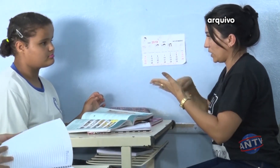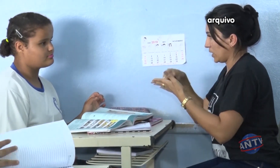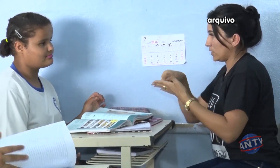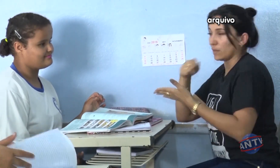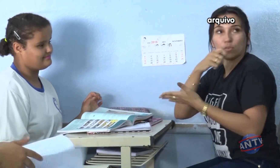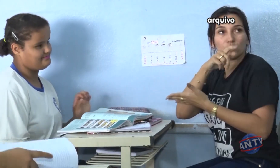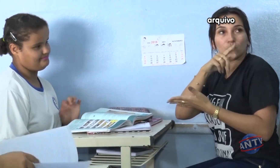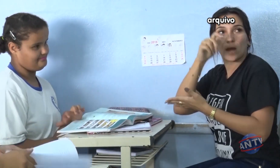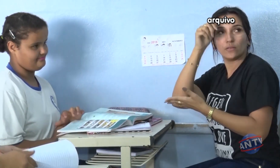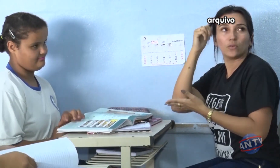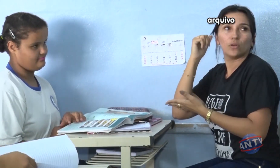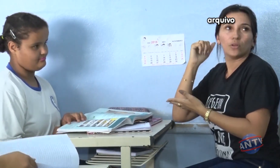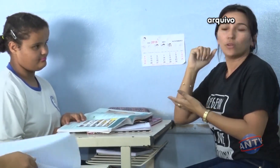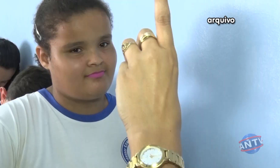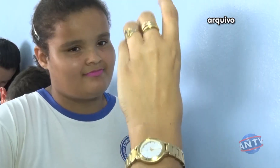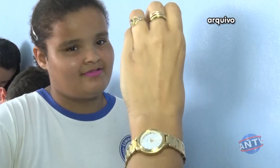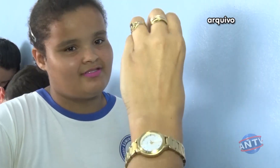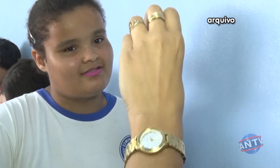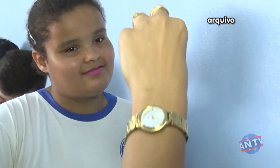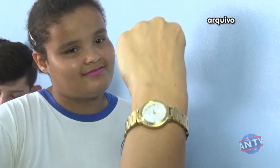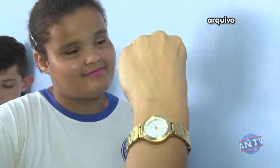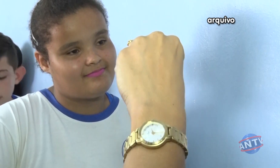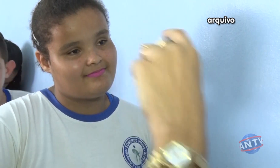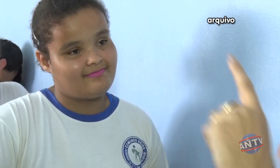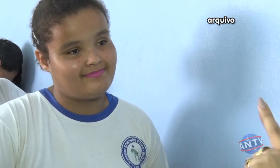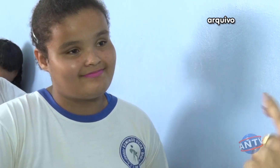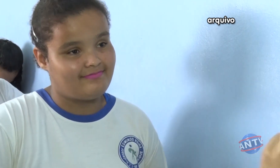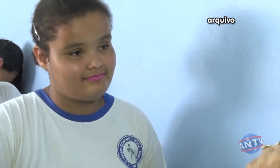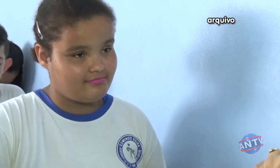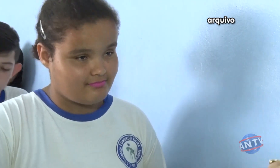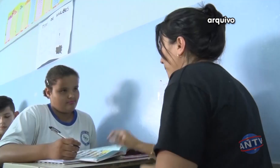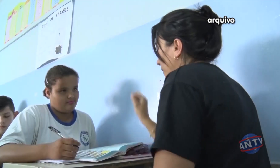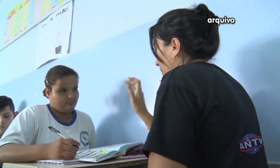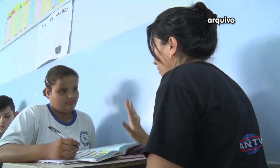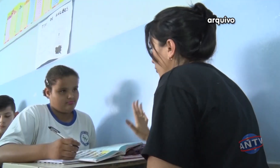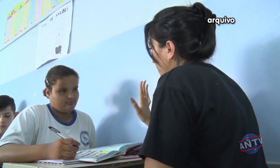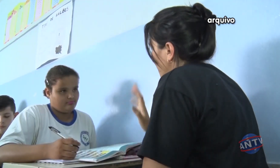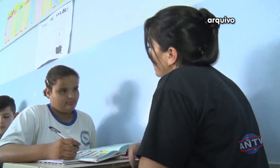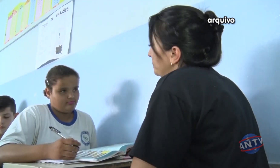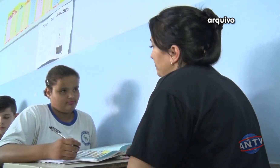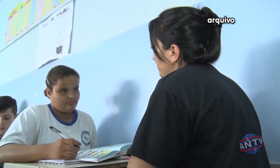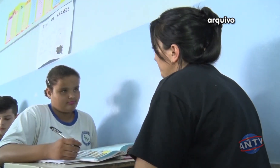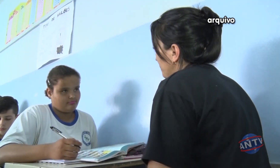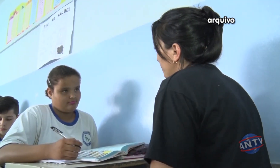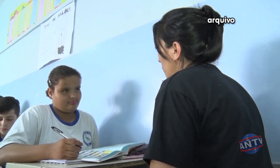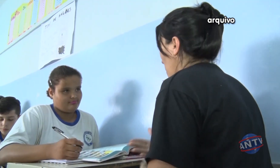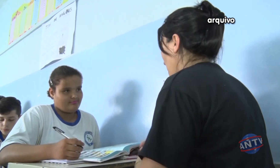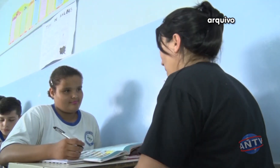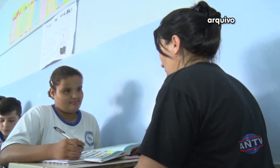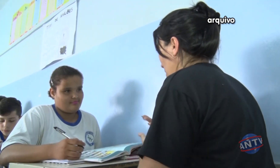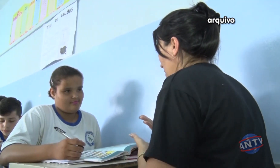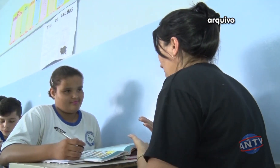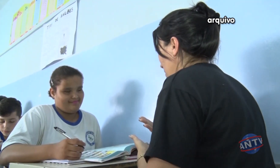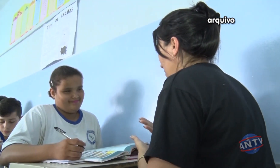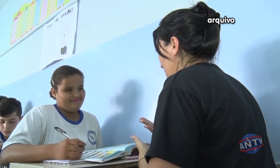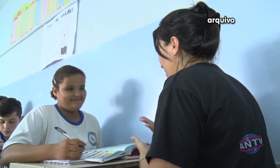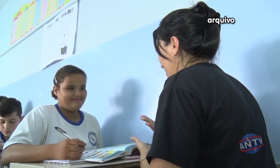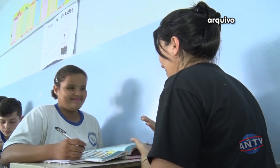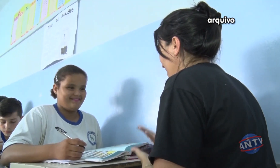Libras. Depois que eu cheguei aqui em Minas Gerais, eu não trabalhei como professora de Libras, apenas como tradutor e intérprete, que é fazer o trabalho